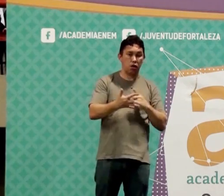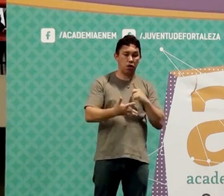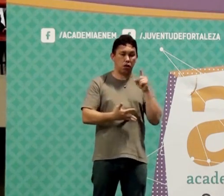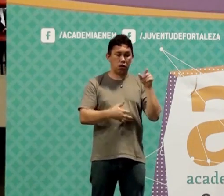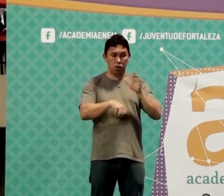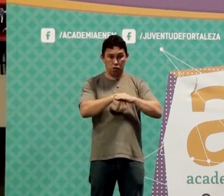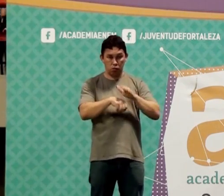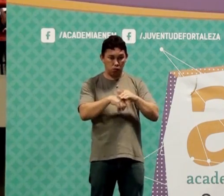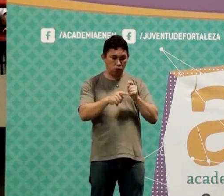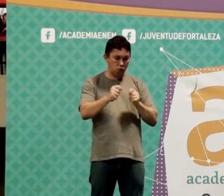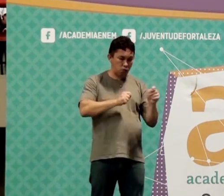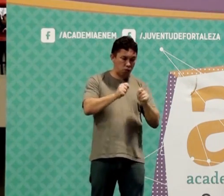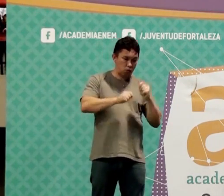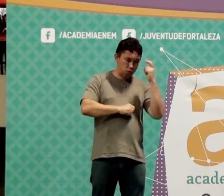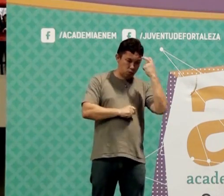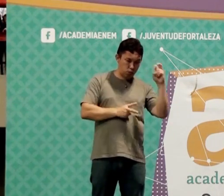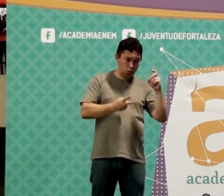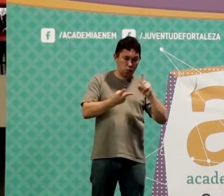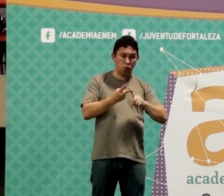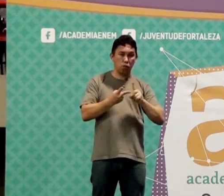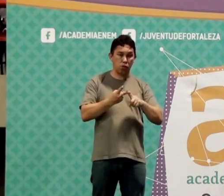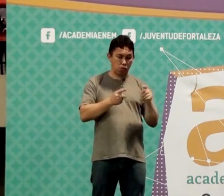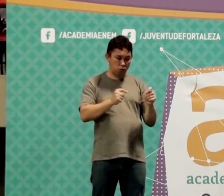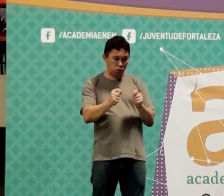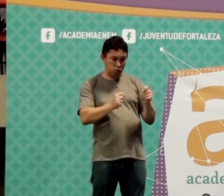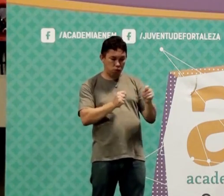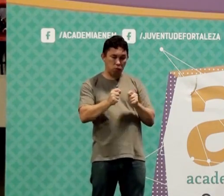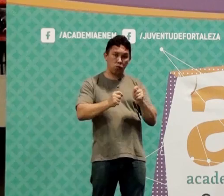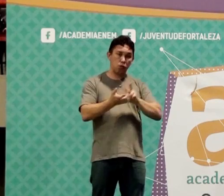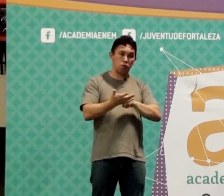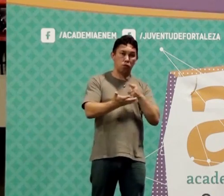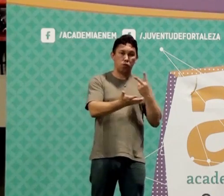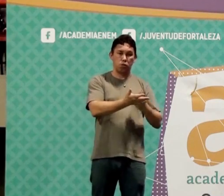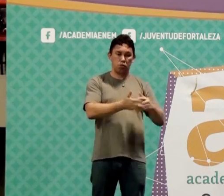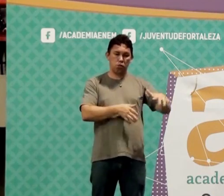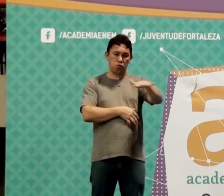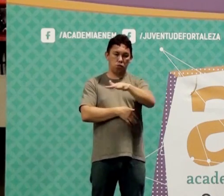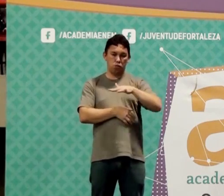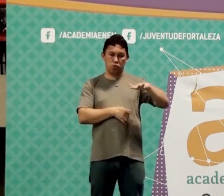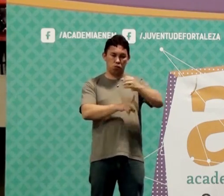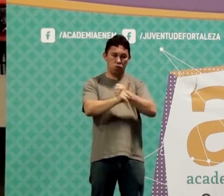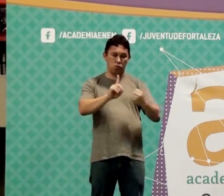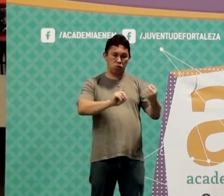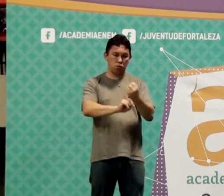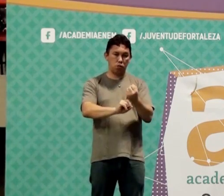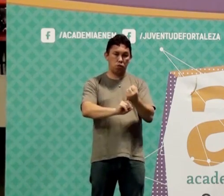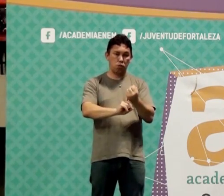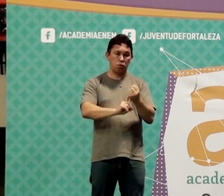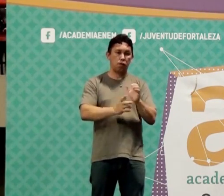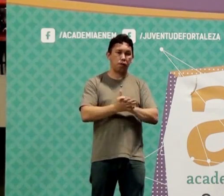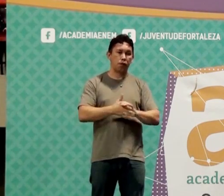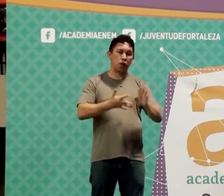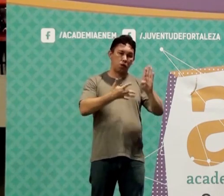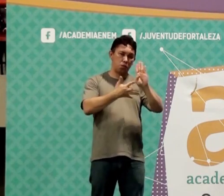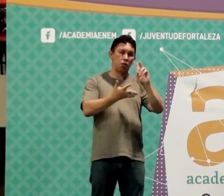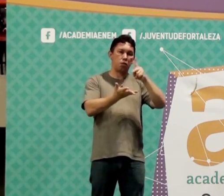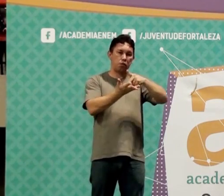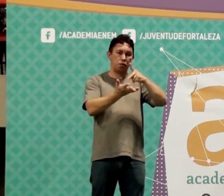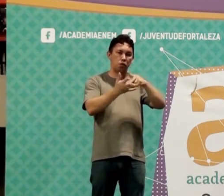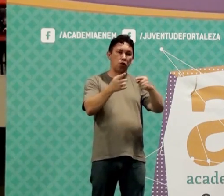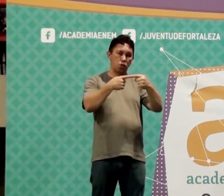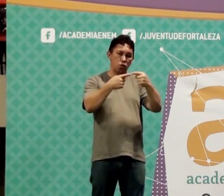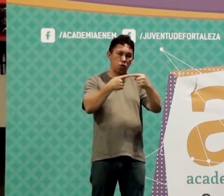parcelas, essa mesma coisa sai 16. Porque tem uns juros e aí aumenta 6 reais. Você